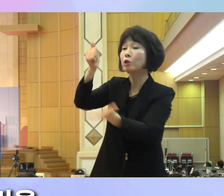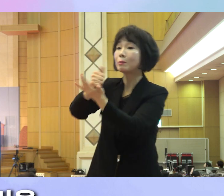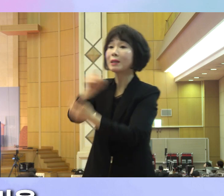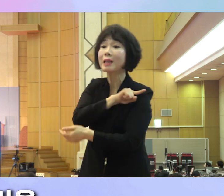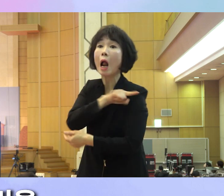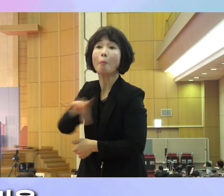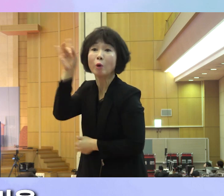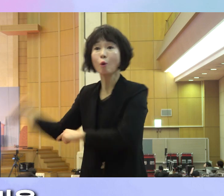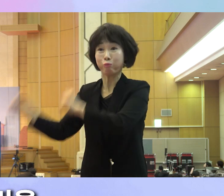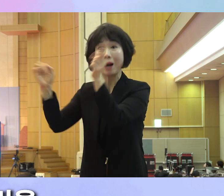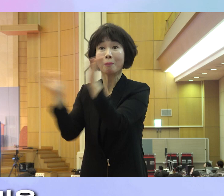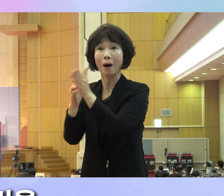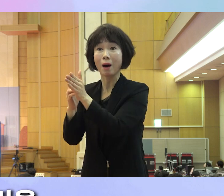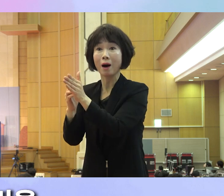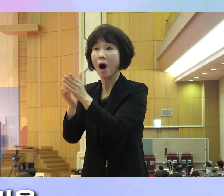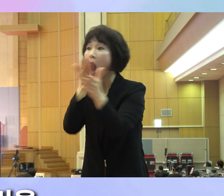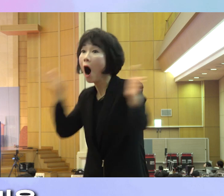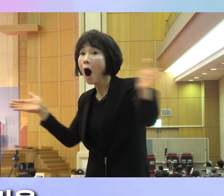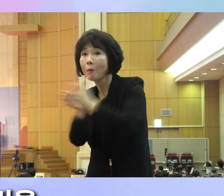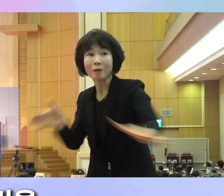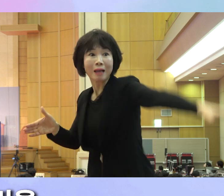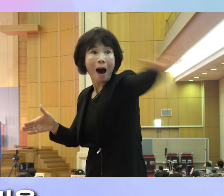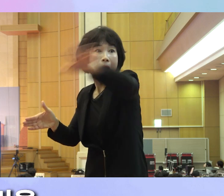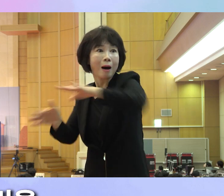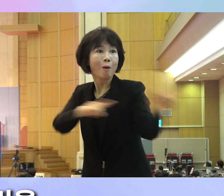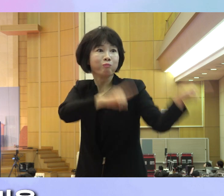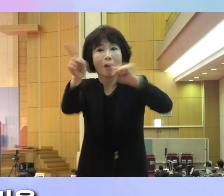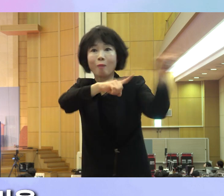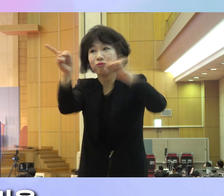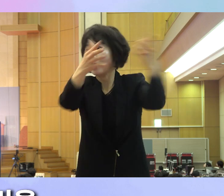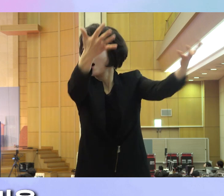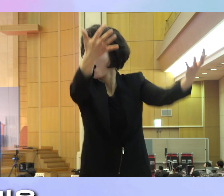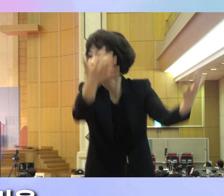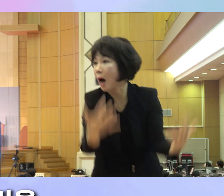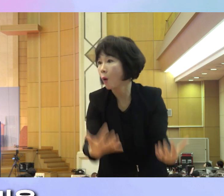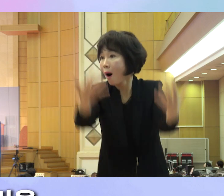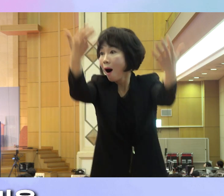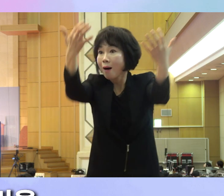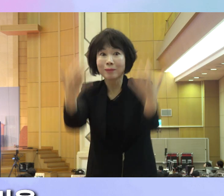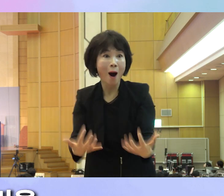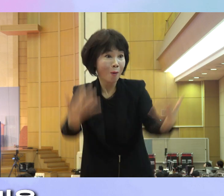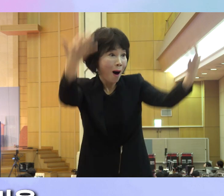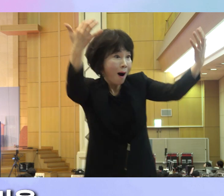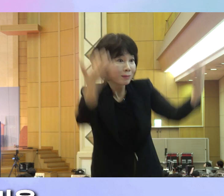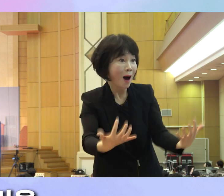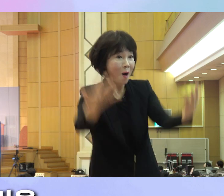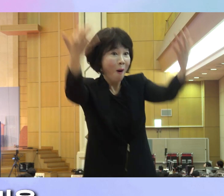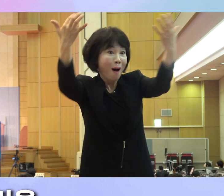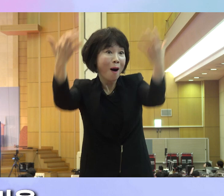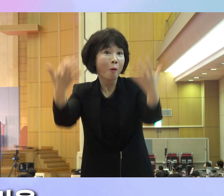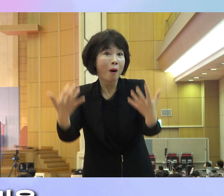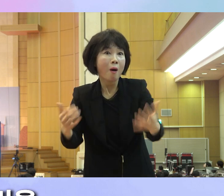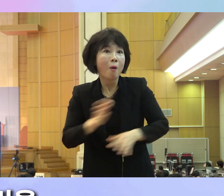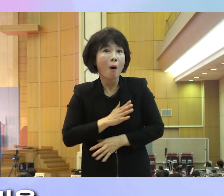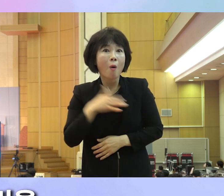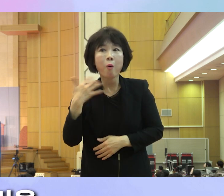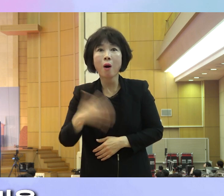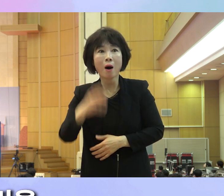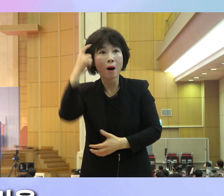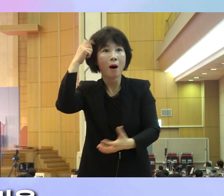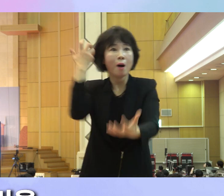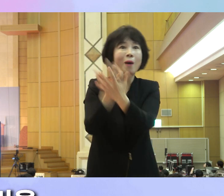부활하시고 그 다음에 이 사람들이 예수님이 부활하듯이 무덤들이 열리면서 죽었던 성도들이